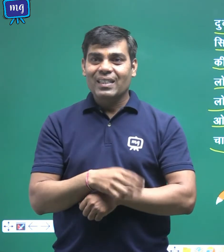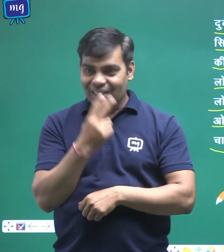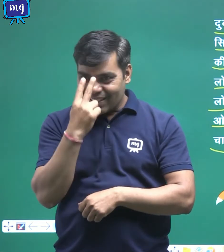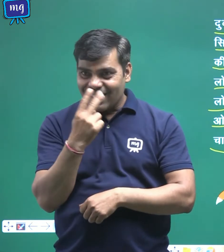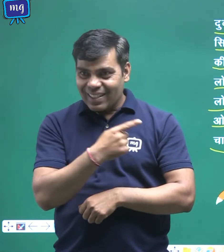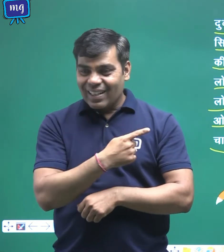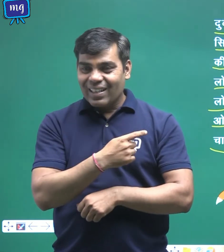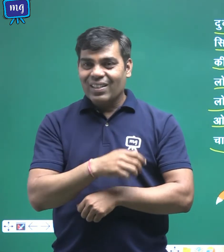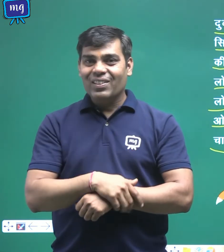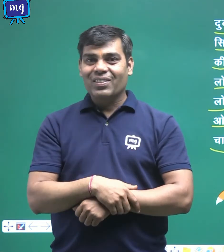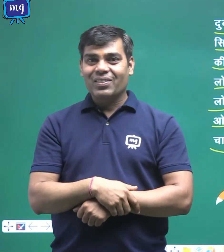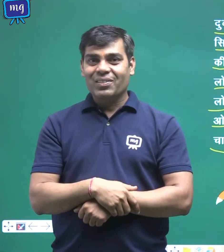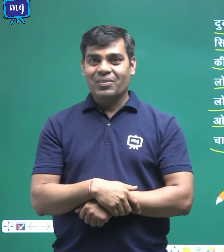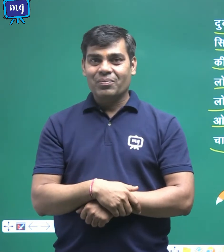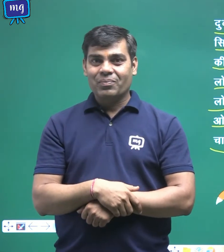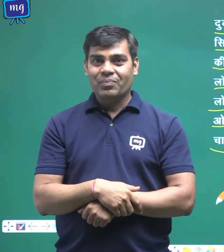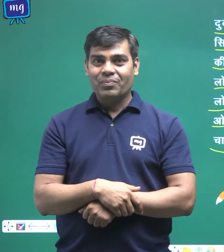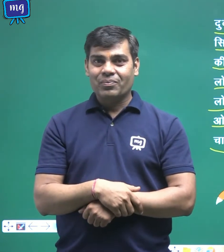दिखाई दे रही हैं।